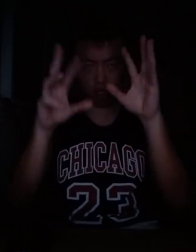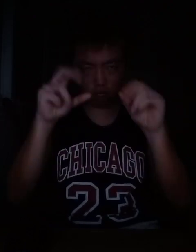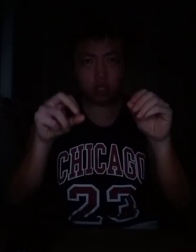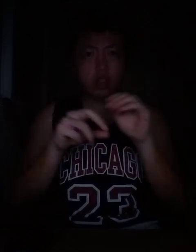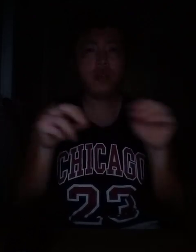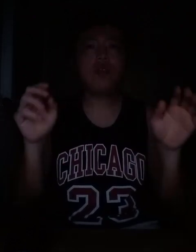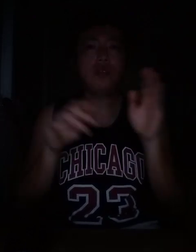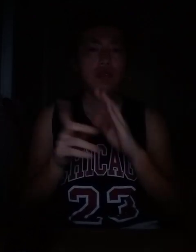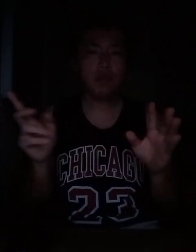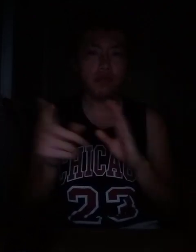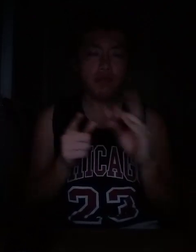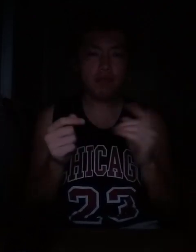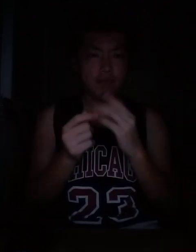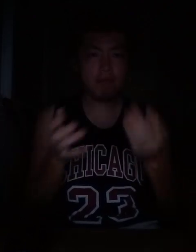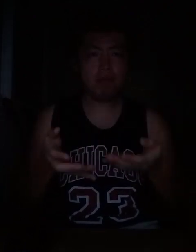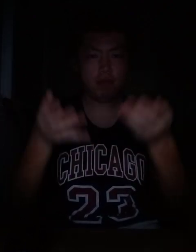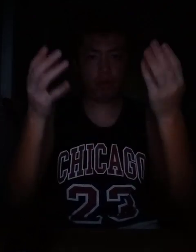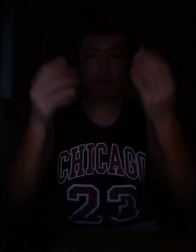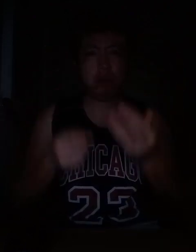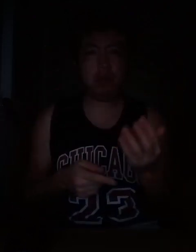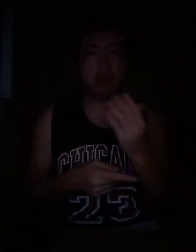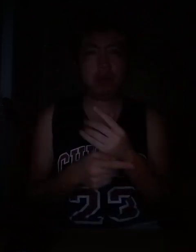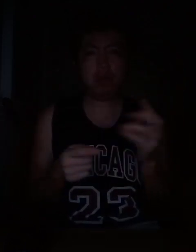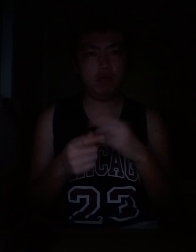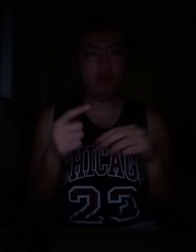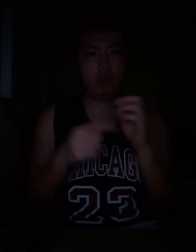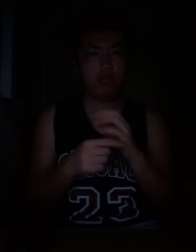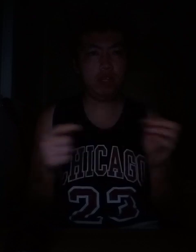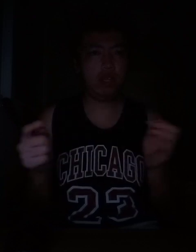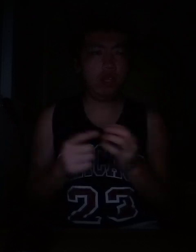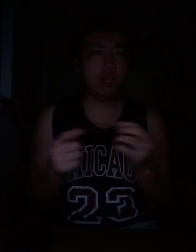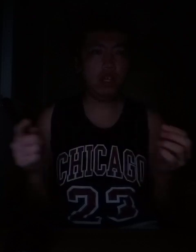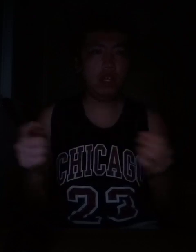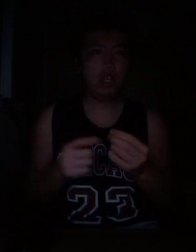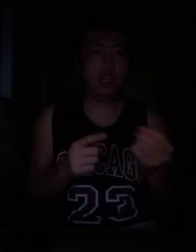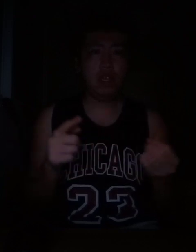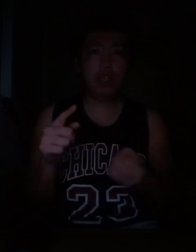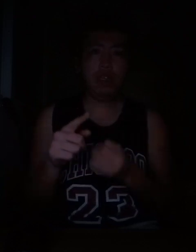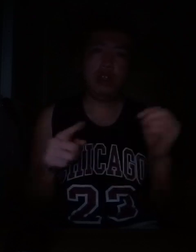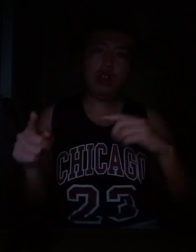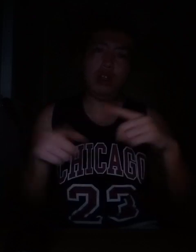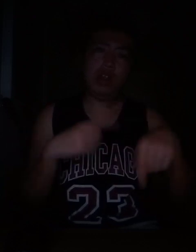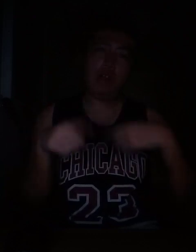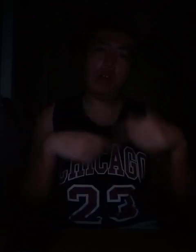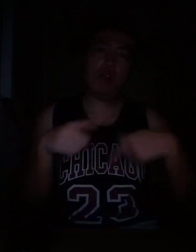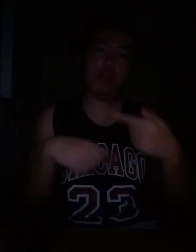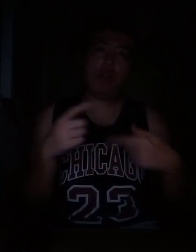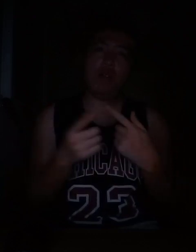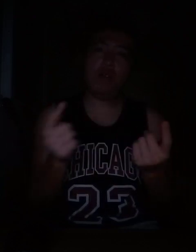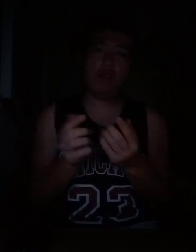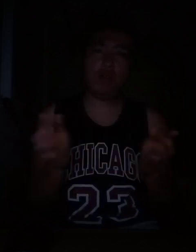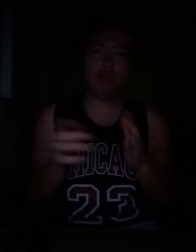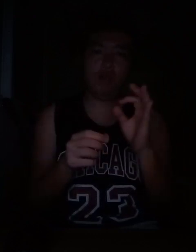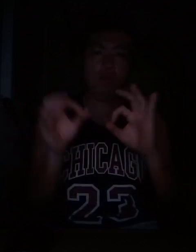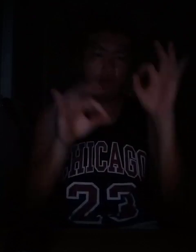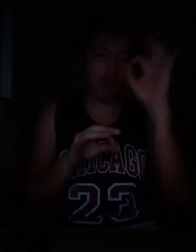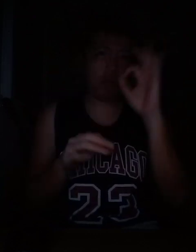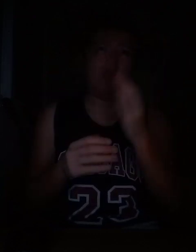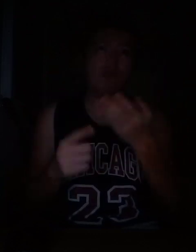대비해 사육수를 충분히 확보하며 산소 공급 장치와 비상발전기 가동 여부도 사전에 점검해달라고